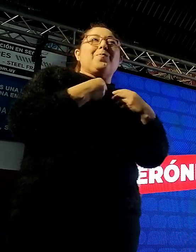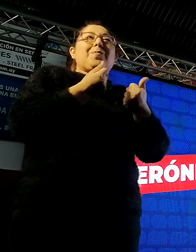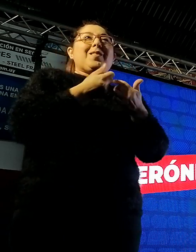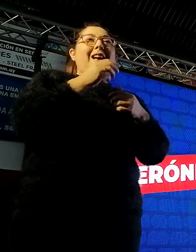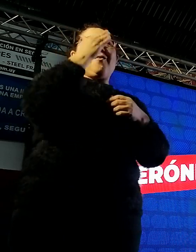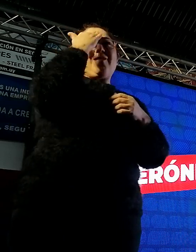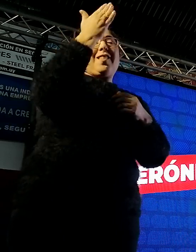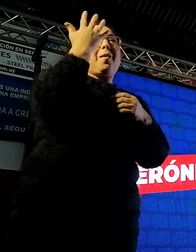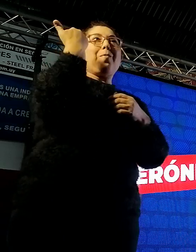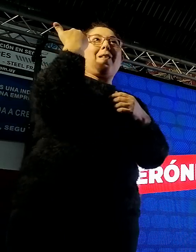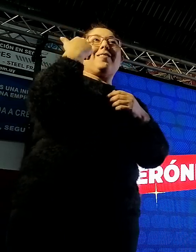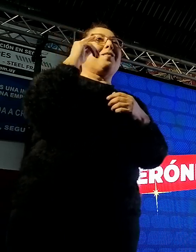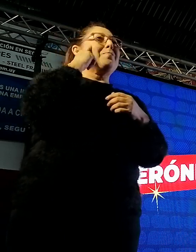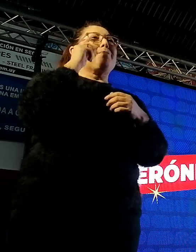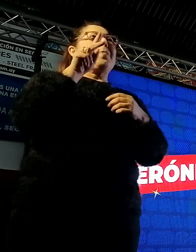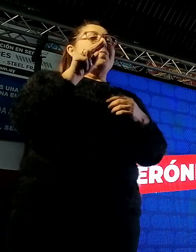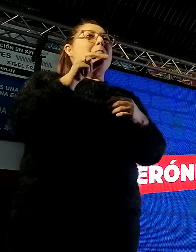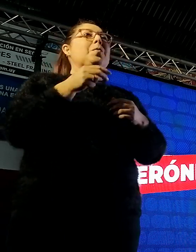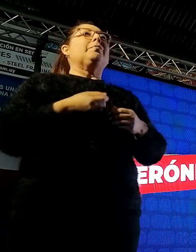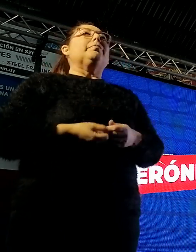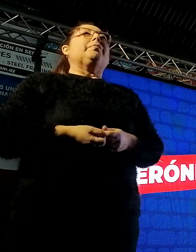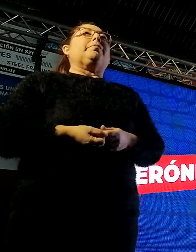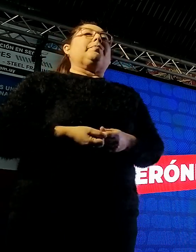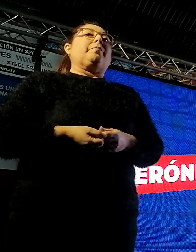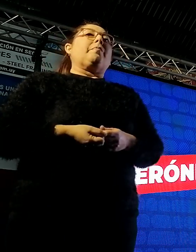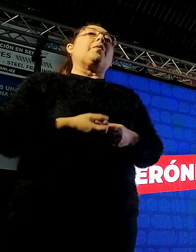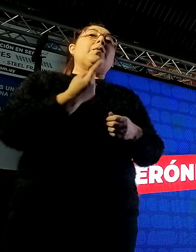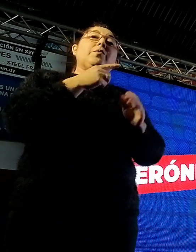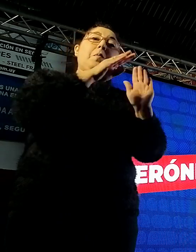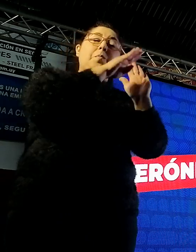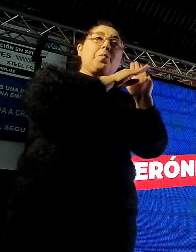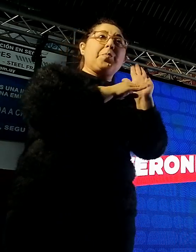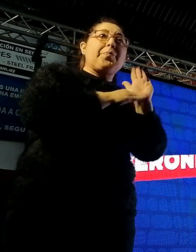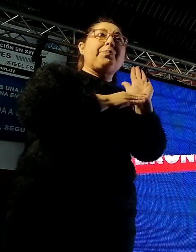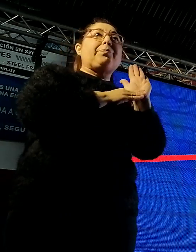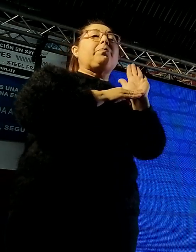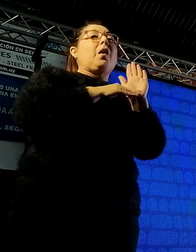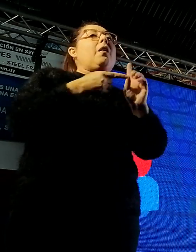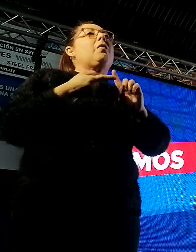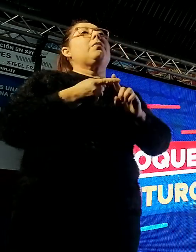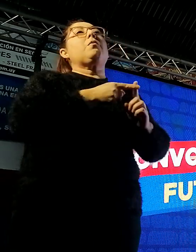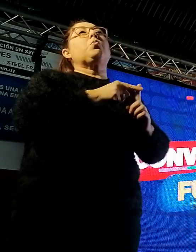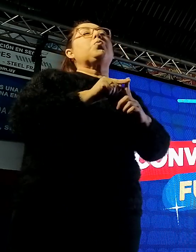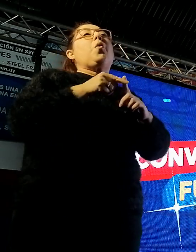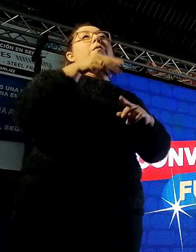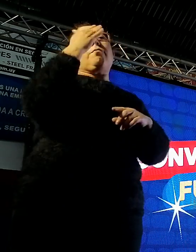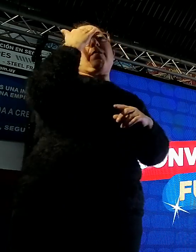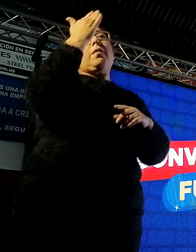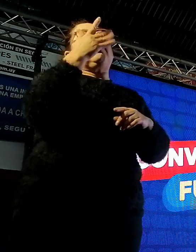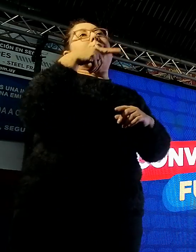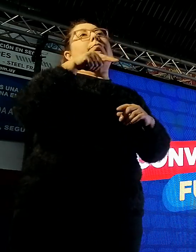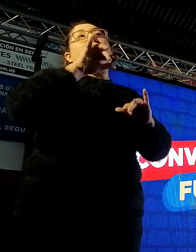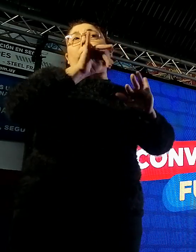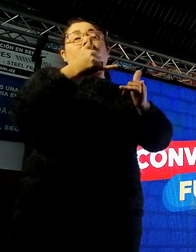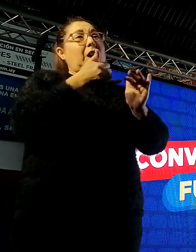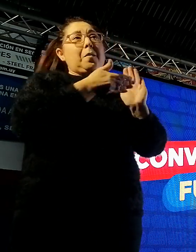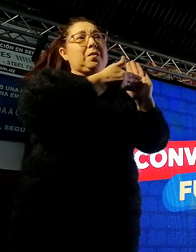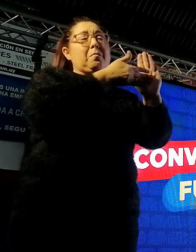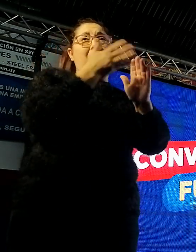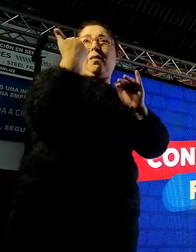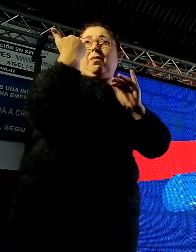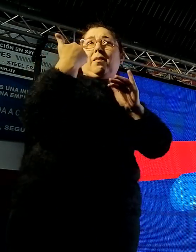que surgió en el 71 La propuesta programática para la discusión de las y los Frente Amplistas que presentamos hace